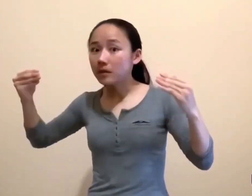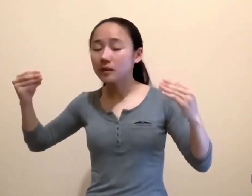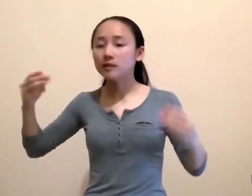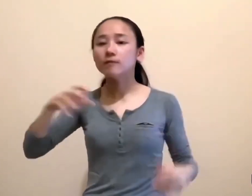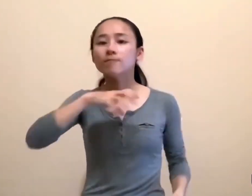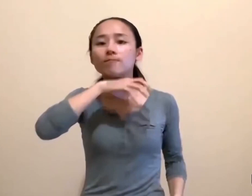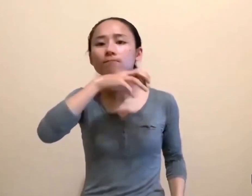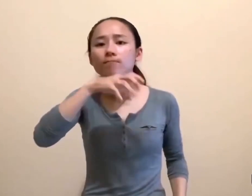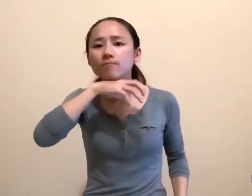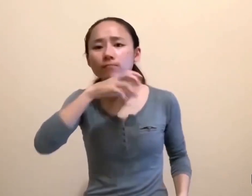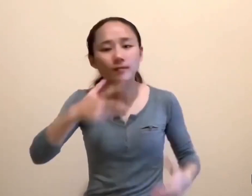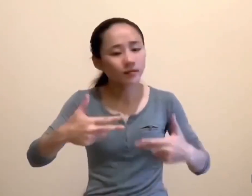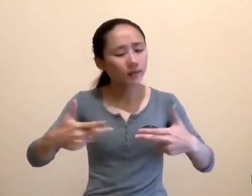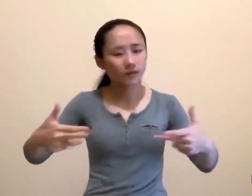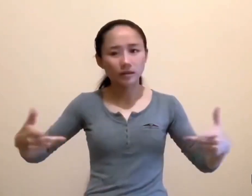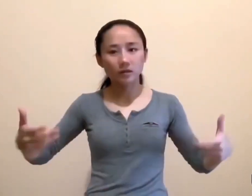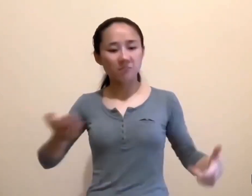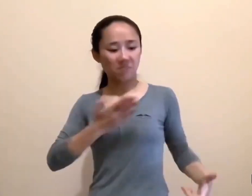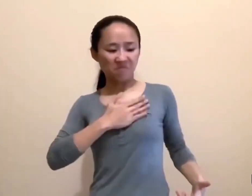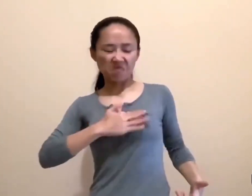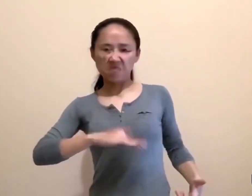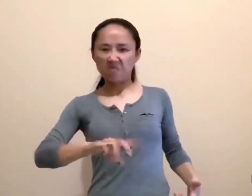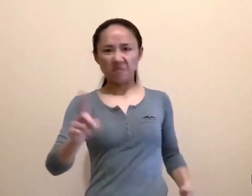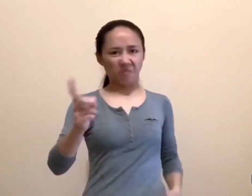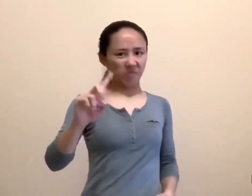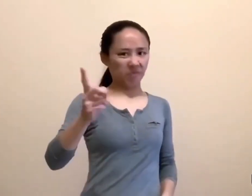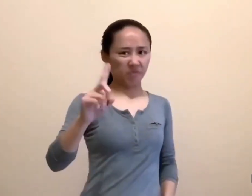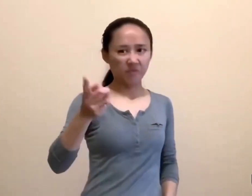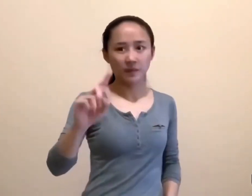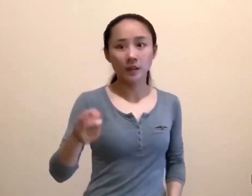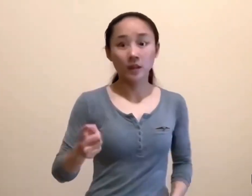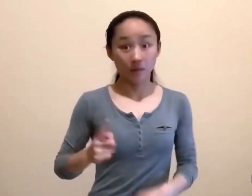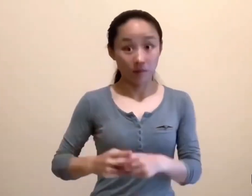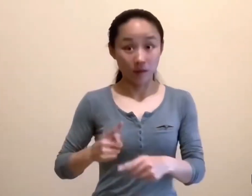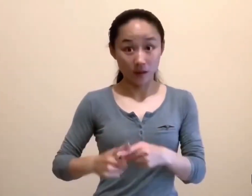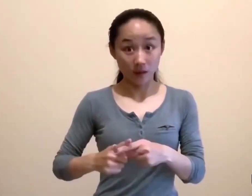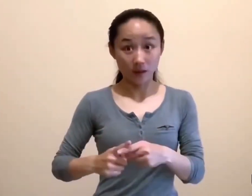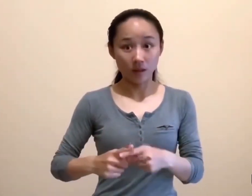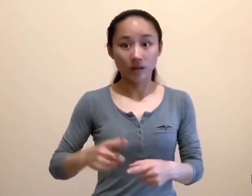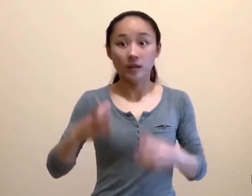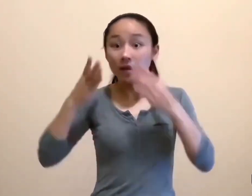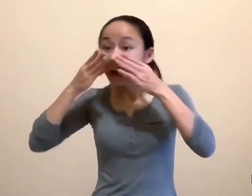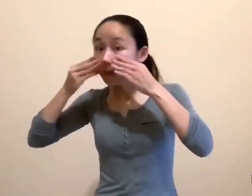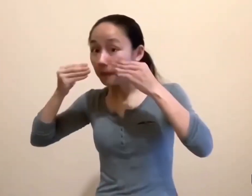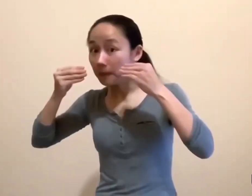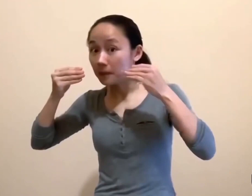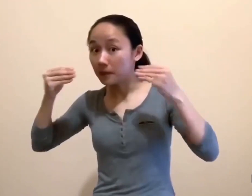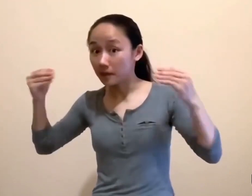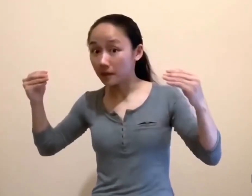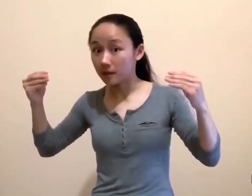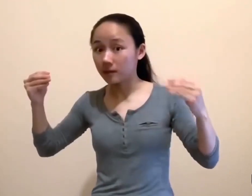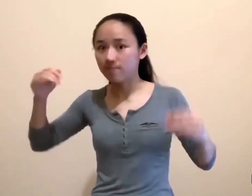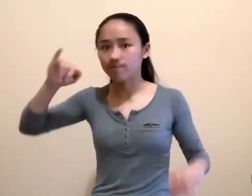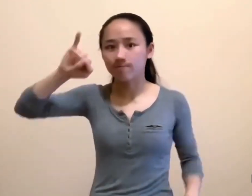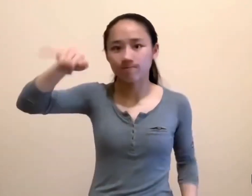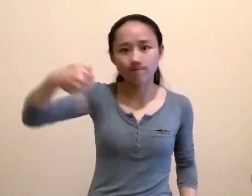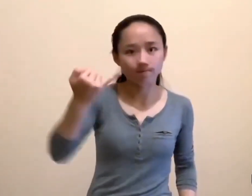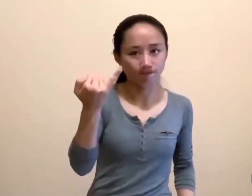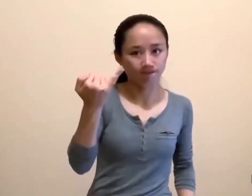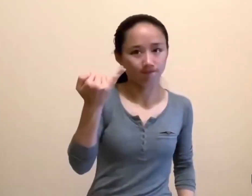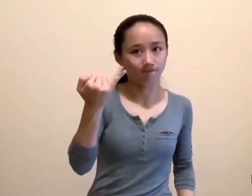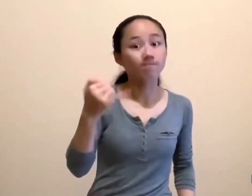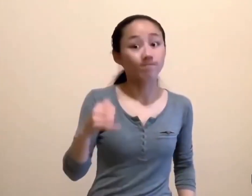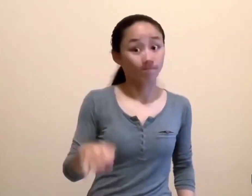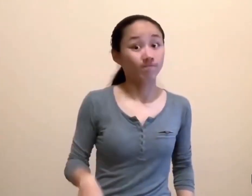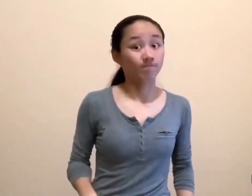A raposa vivia na floresta, assim como todos os outros animais. Mas a raposa